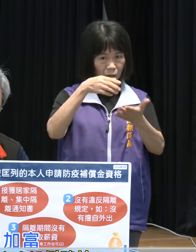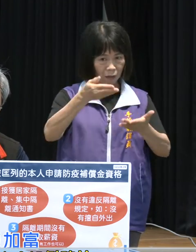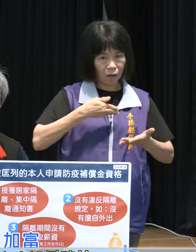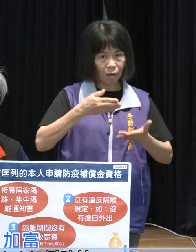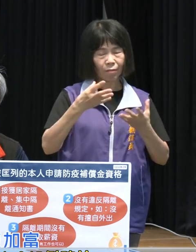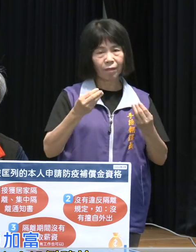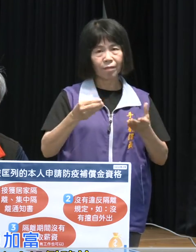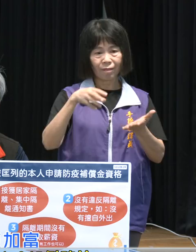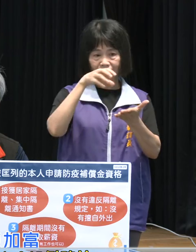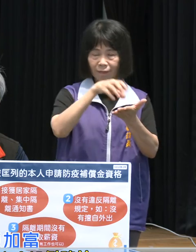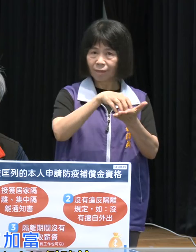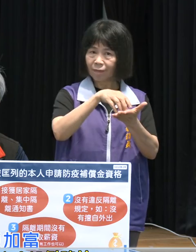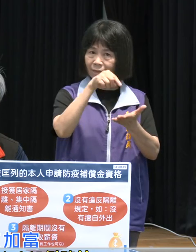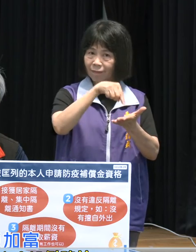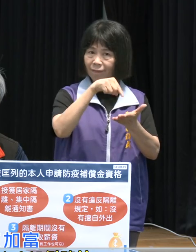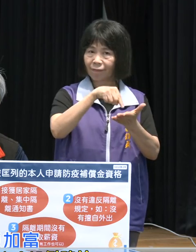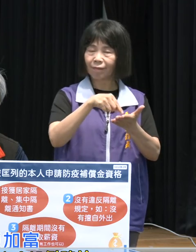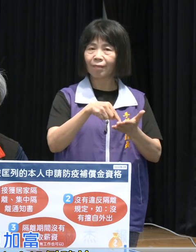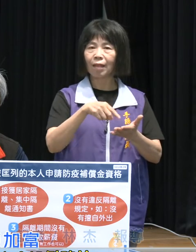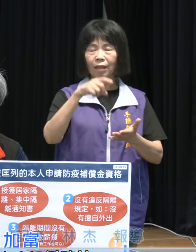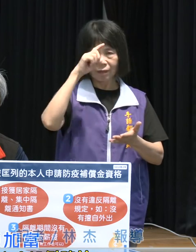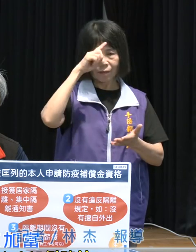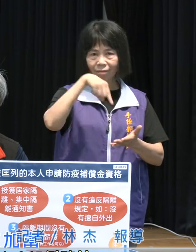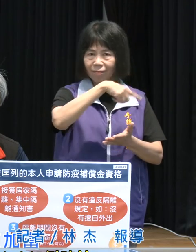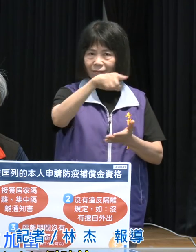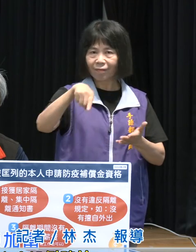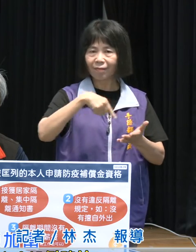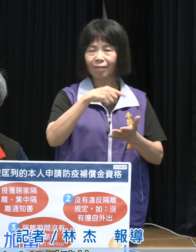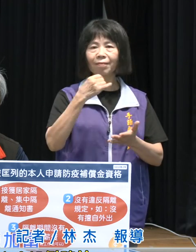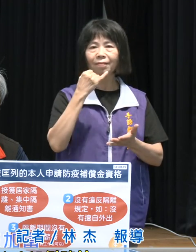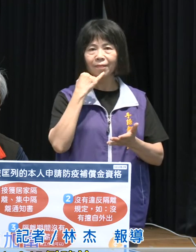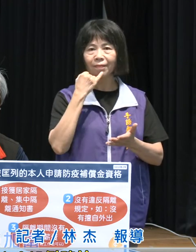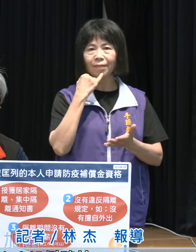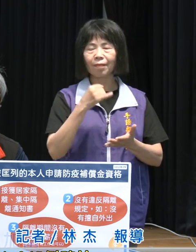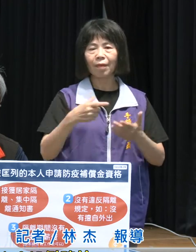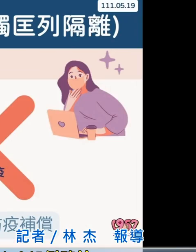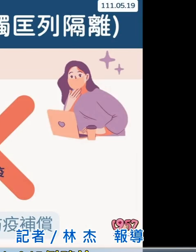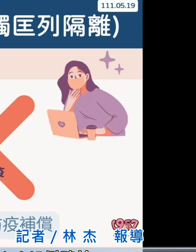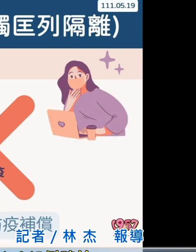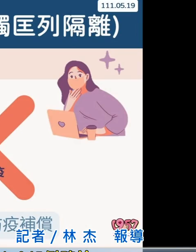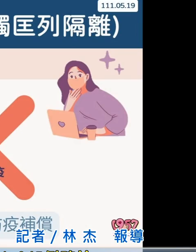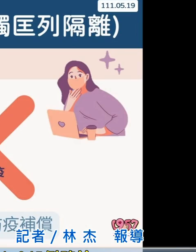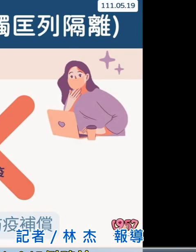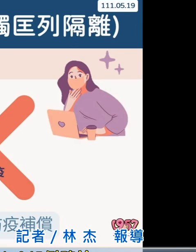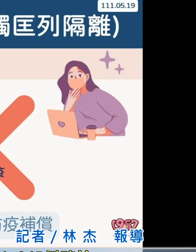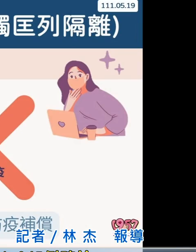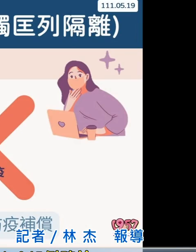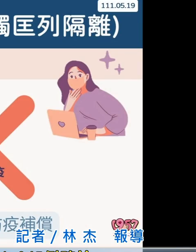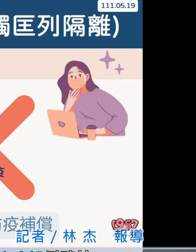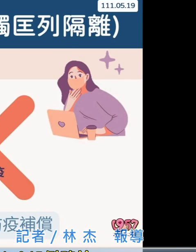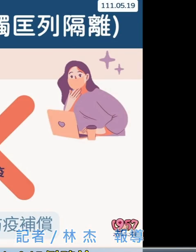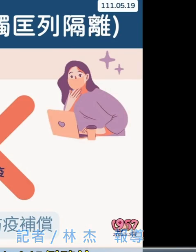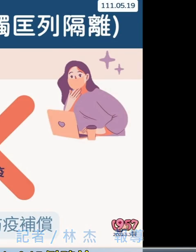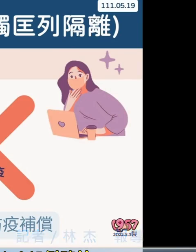文件上呢，到时候要拜托各位乡亲朋友来配合。 记者林杰，花莲市采访报道。